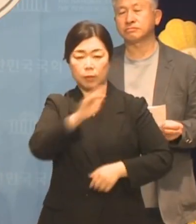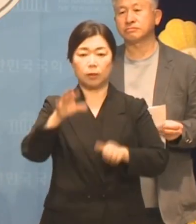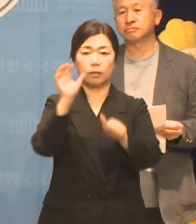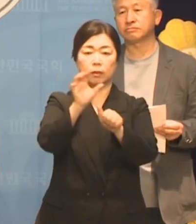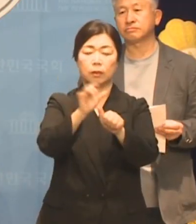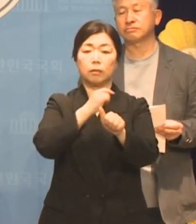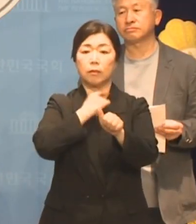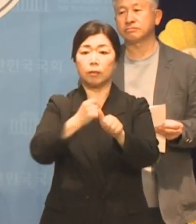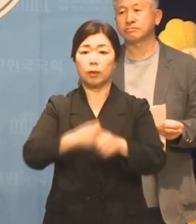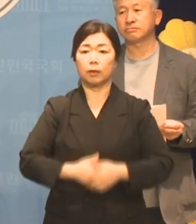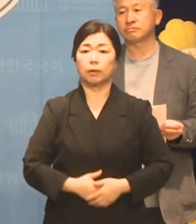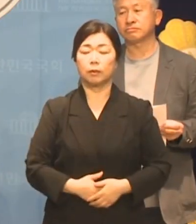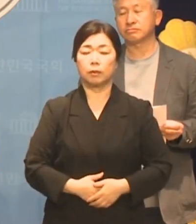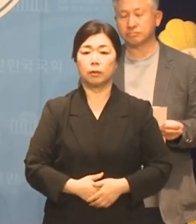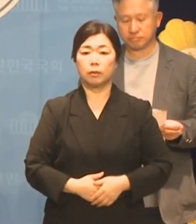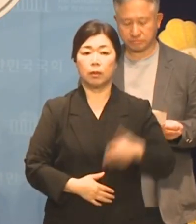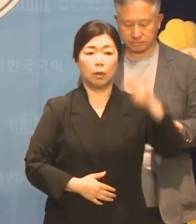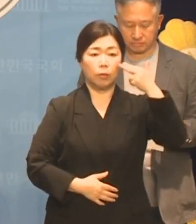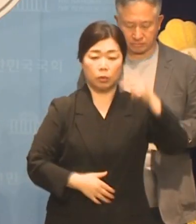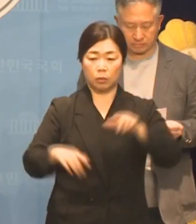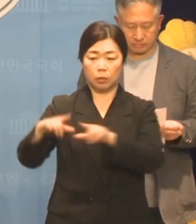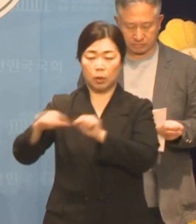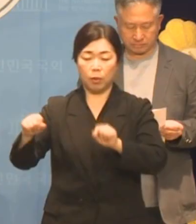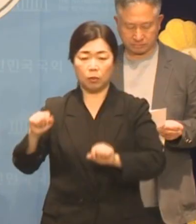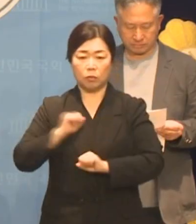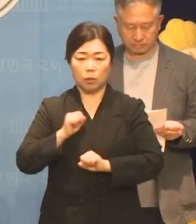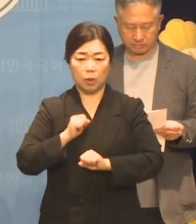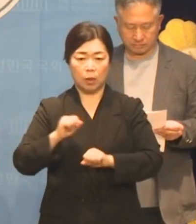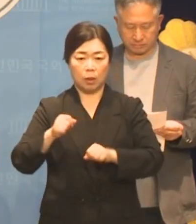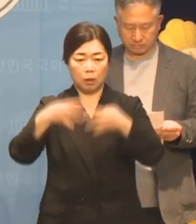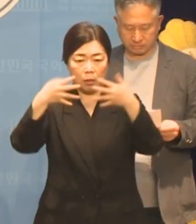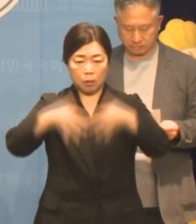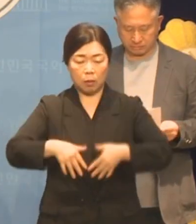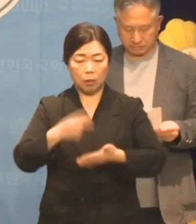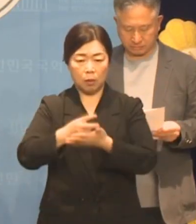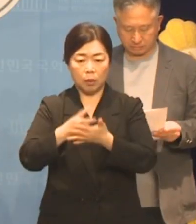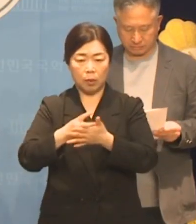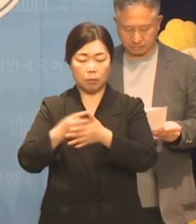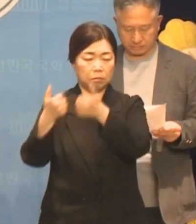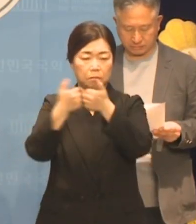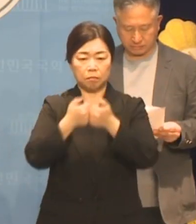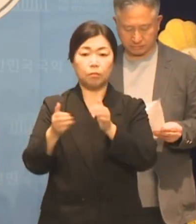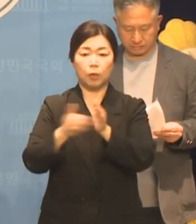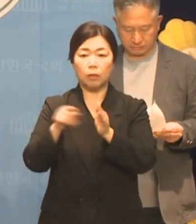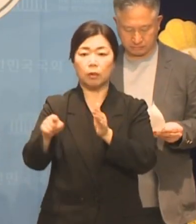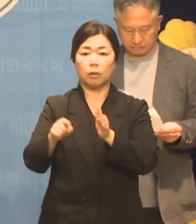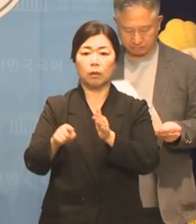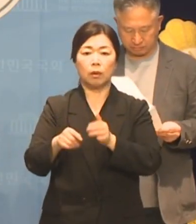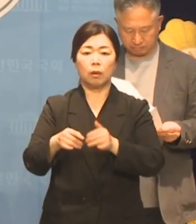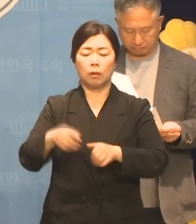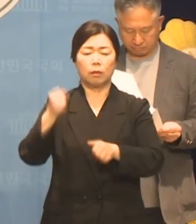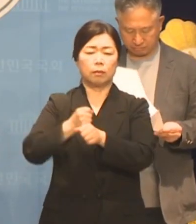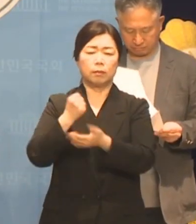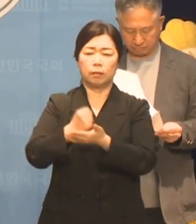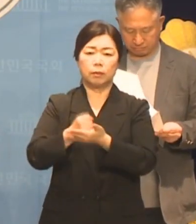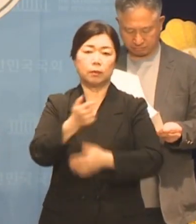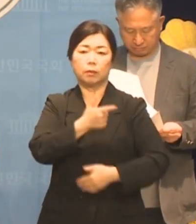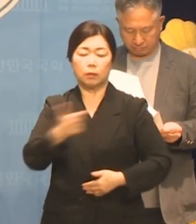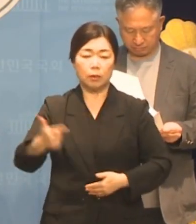미국과 일본의 군사 협의를 개탄하며 한반도 주권과 평화를 수호할 것을